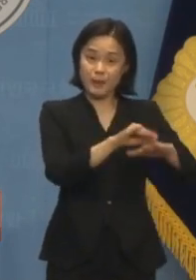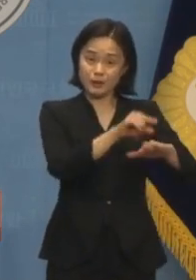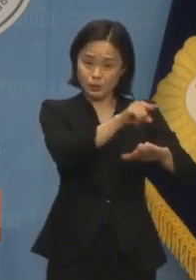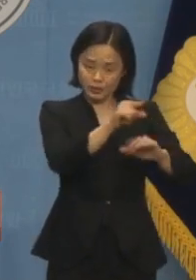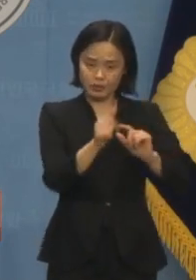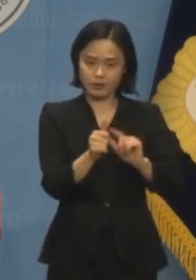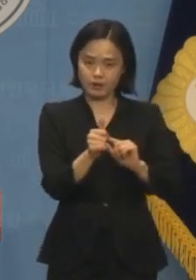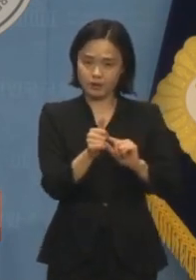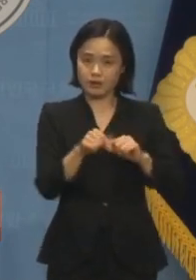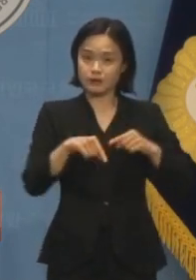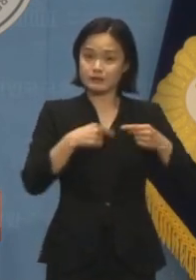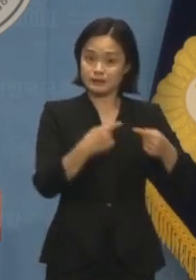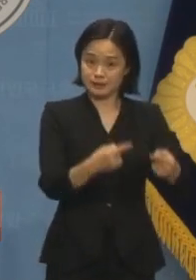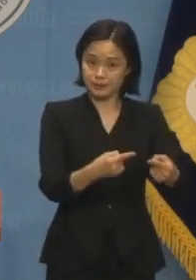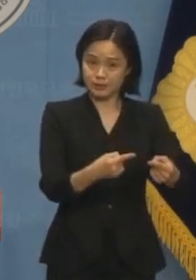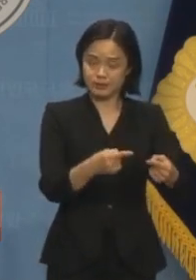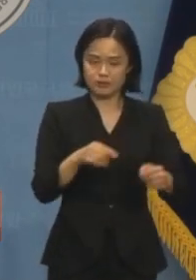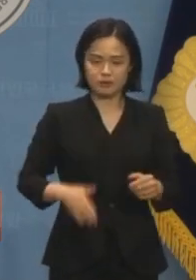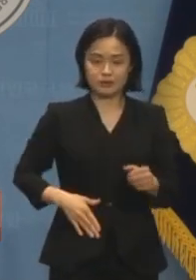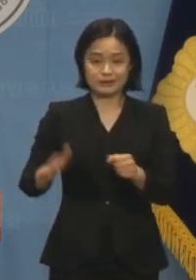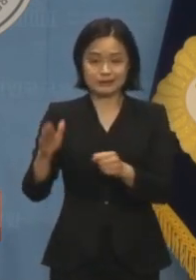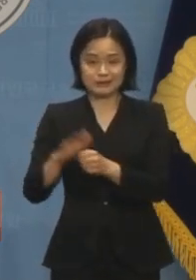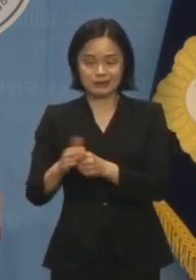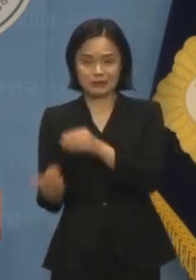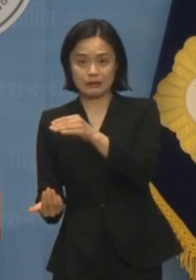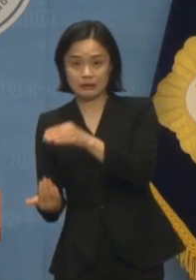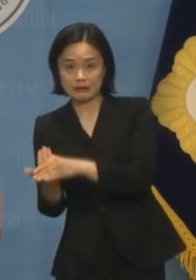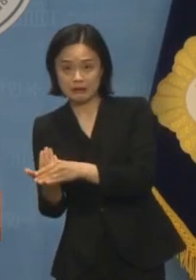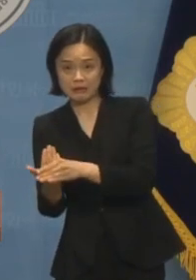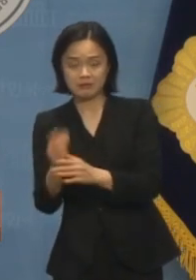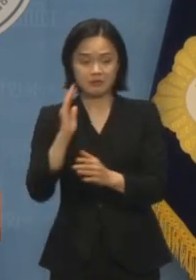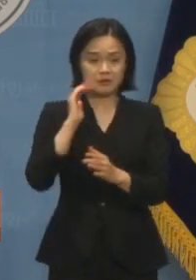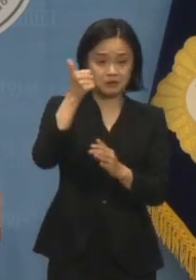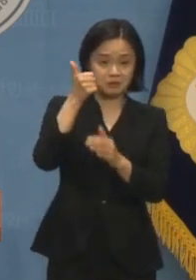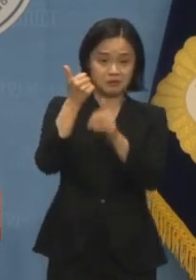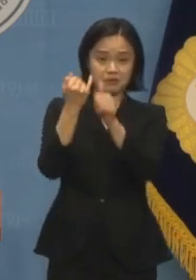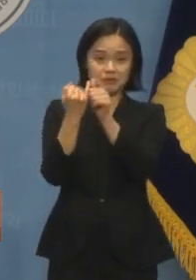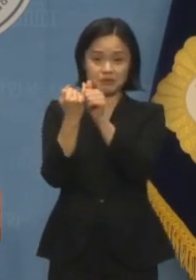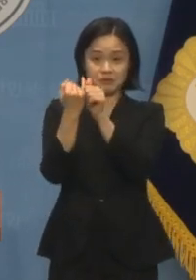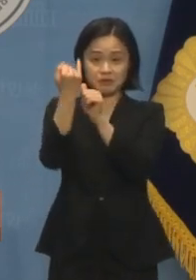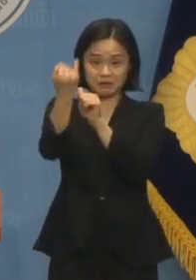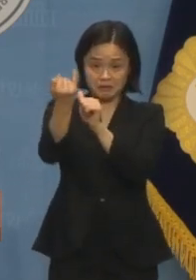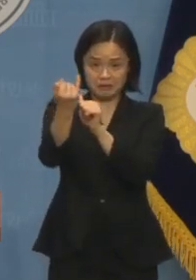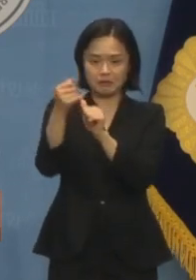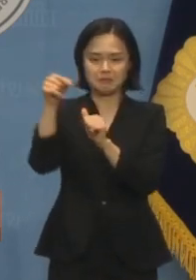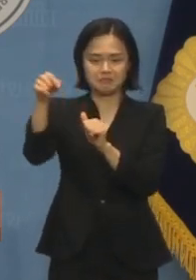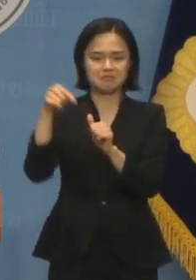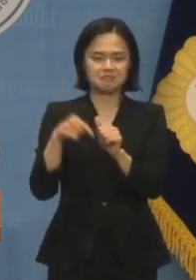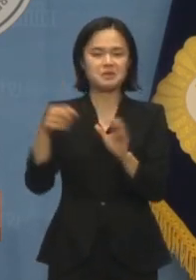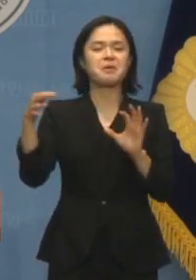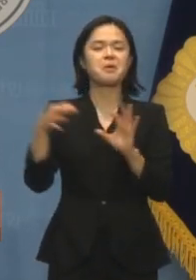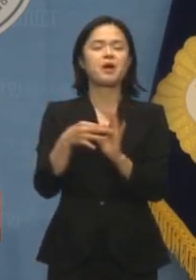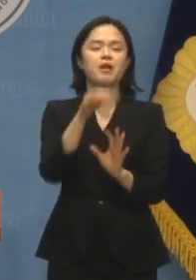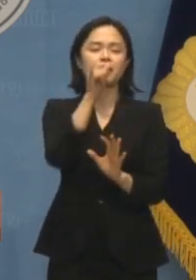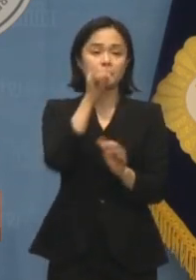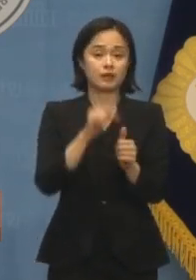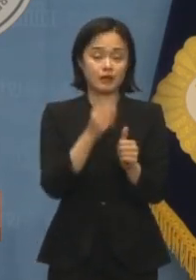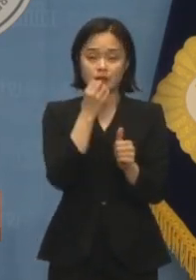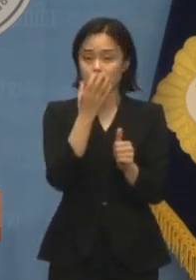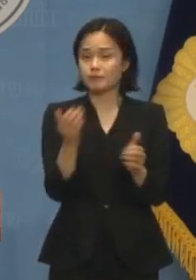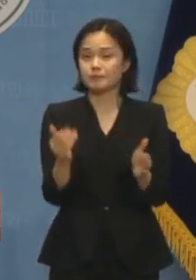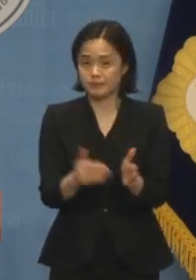김건희 특검법은 만나게 돼 있다고 평론가 노릇을 했습니다. 사건의 당사자나 다름없는 소송